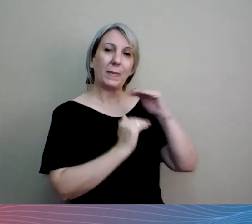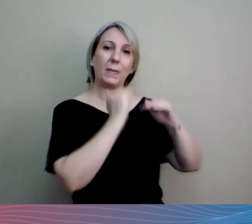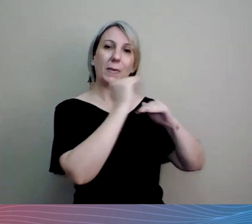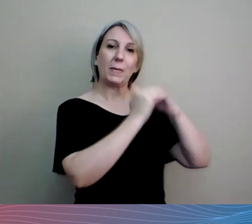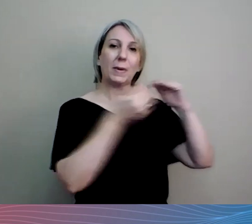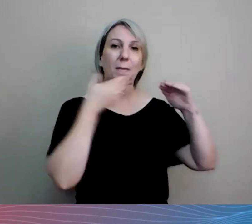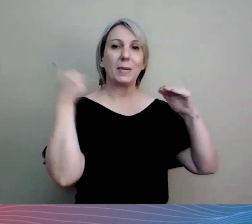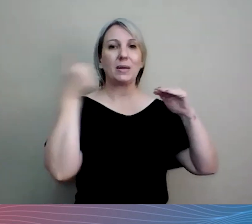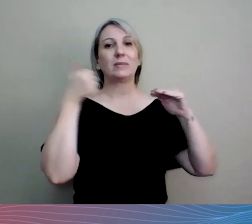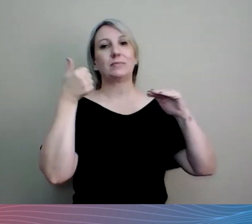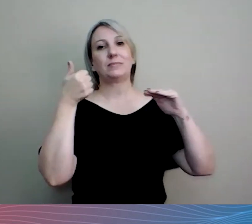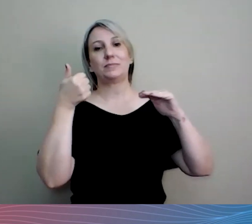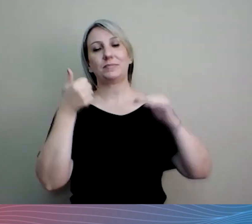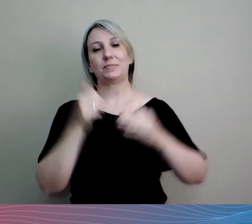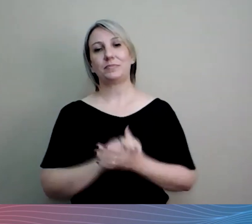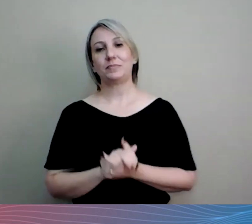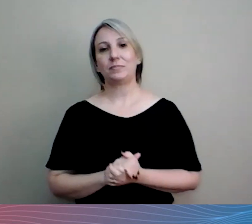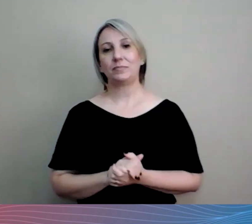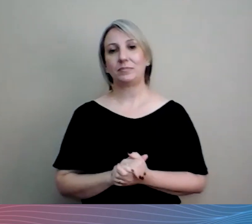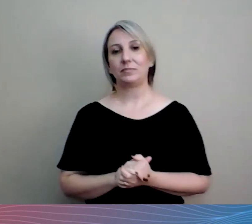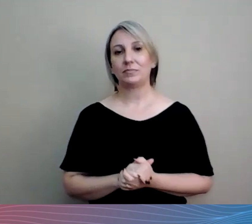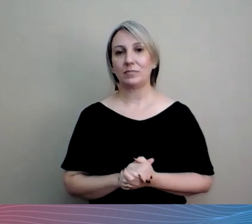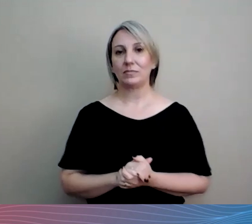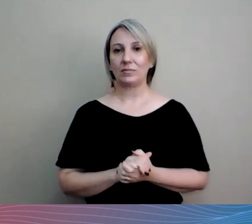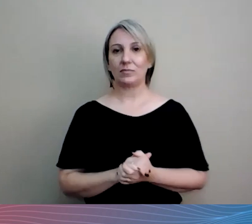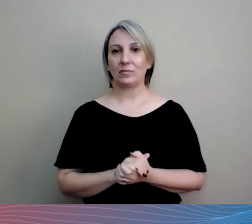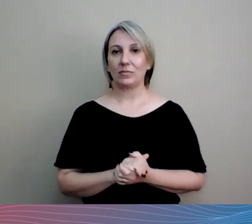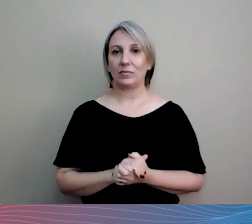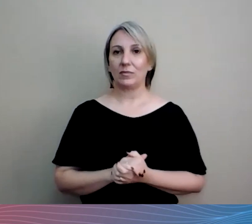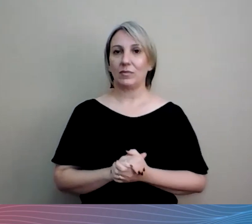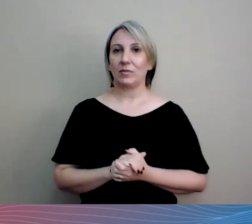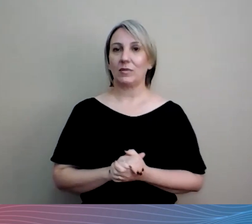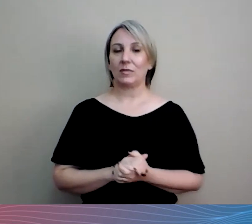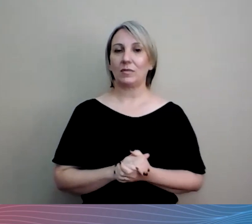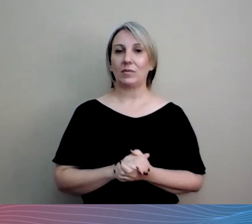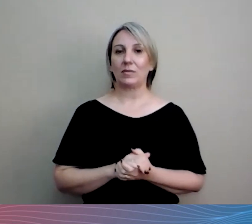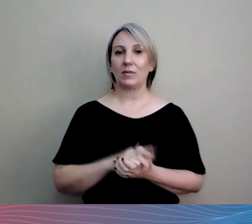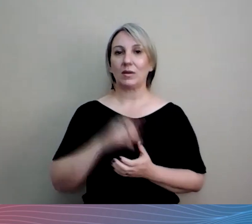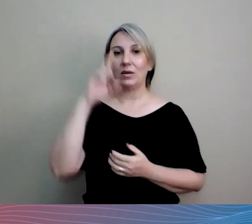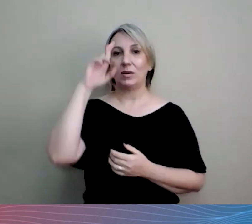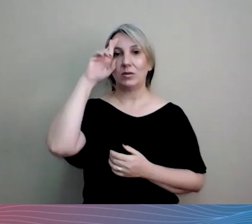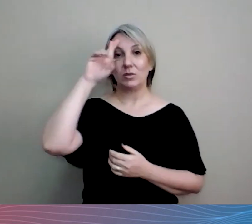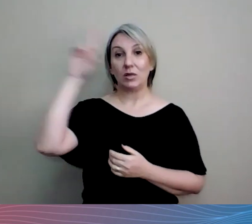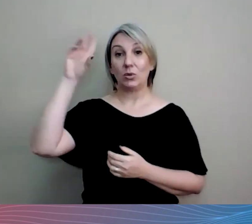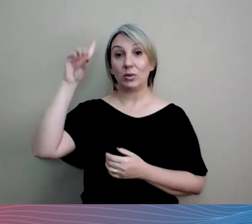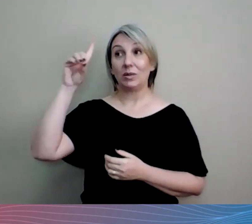Ele é sobre todos. Vou ler aqui o que eu preparei. Refere-se ao Pai, evidentemente. O Pai é a origem e originador de todas